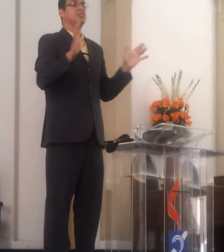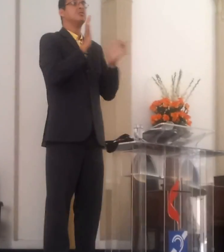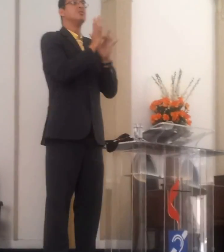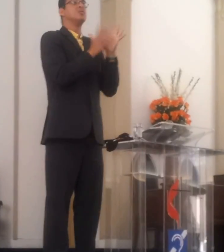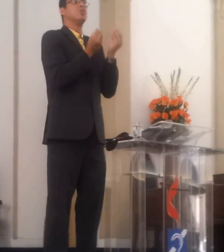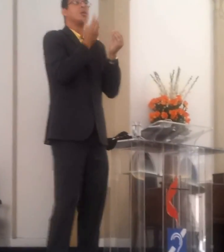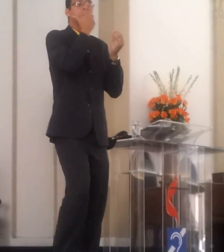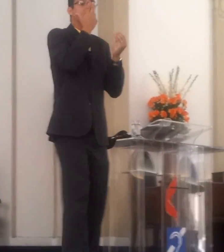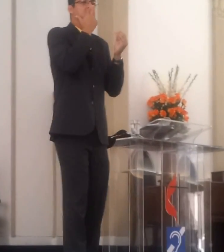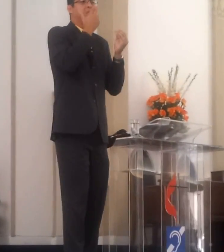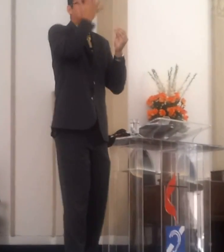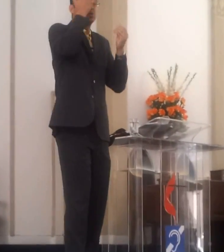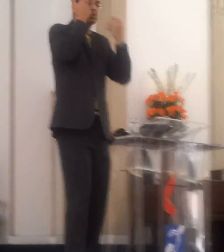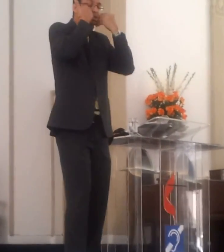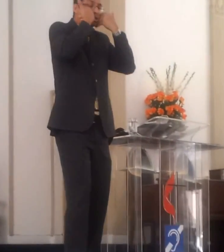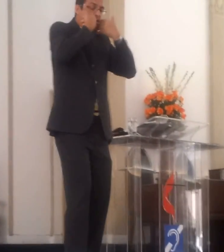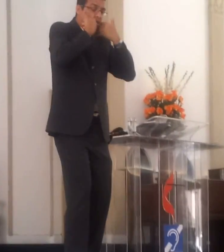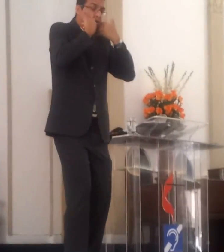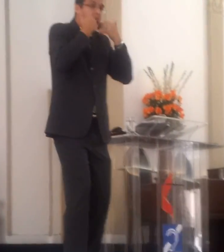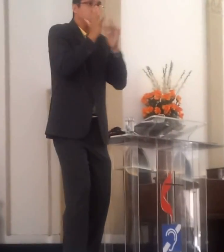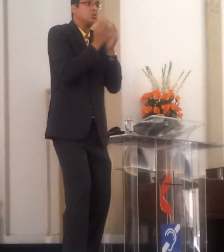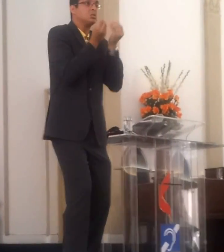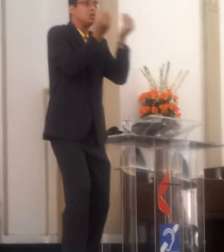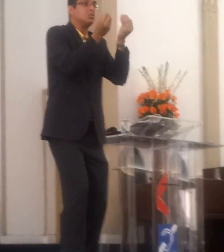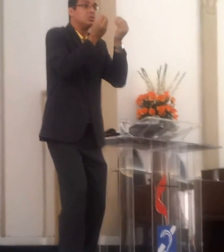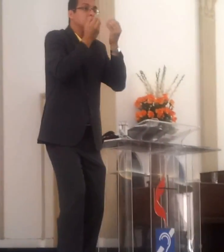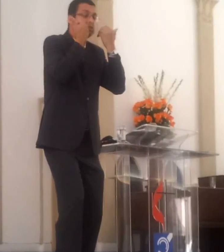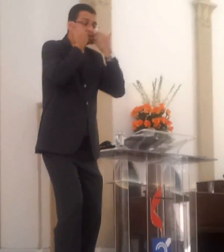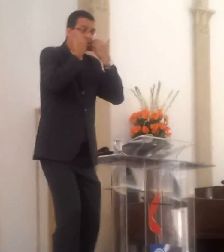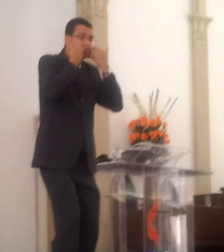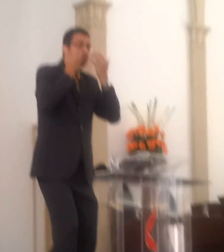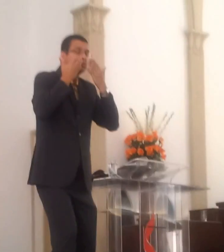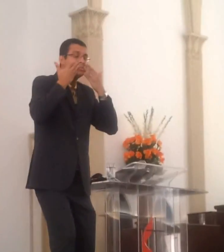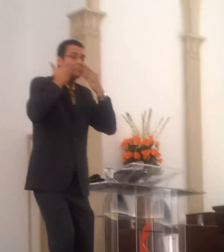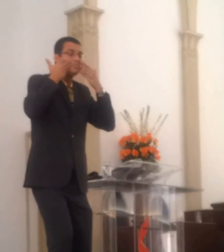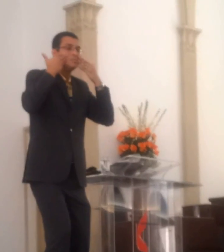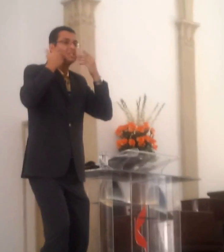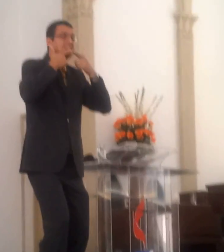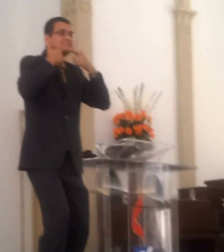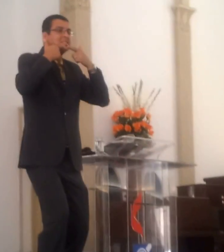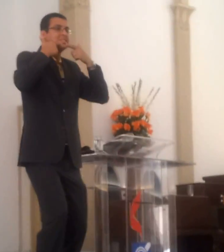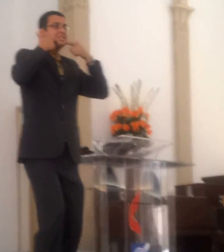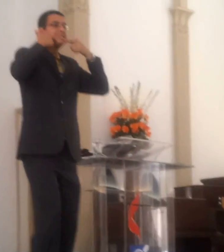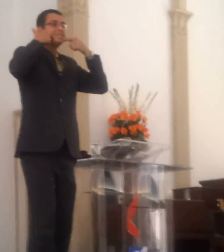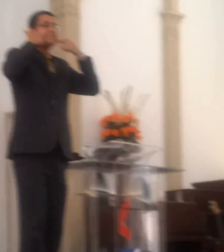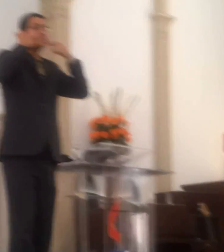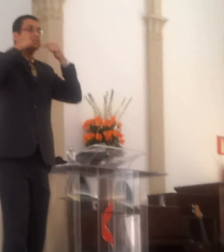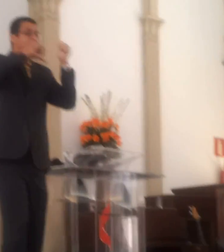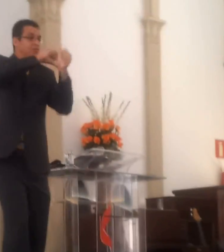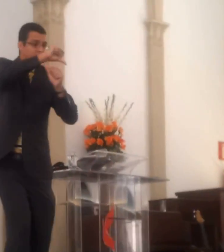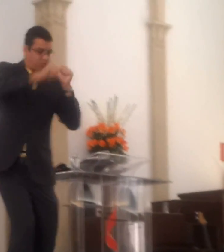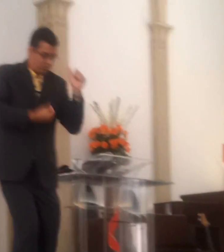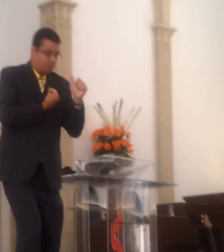Senhor, serem curados. Por exemplo, pessoas desesperadas precisam abrir o seu sorriso, pessoas daquela